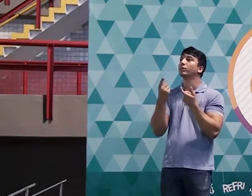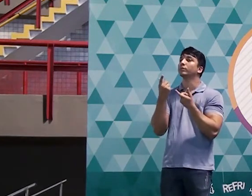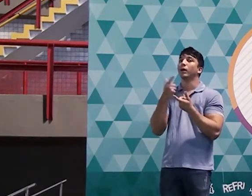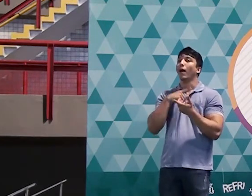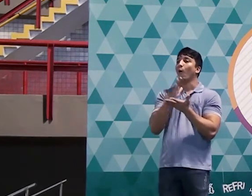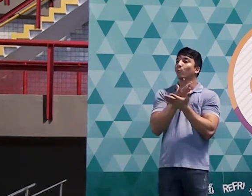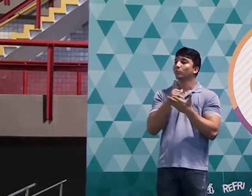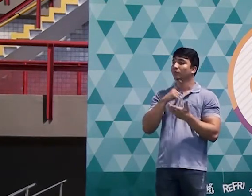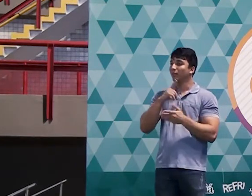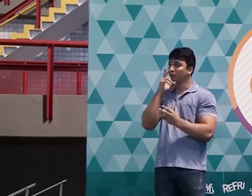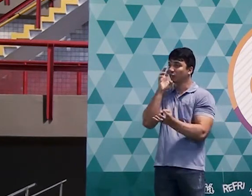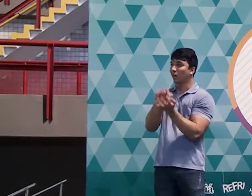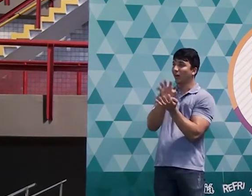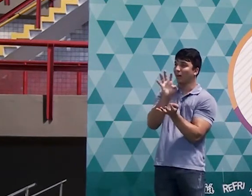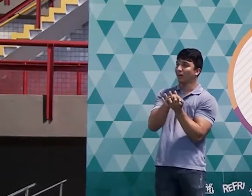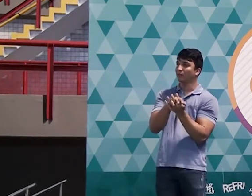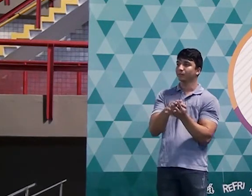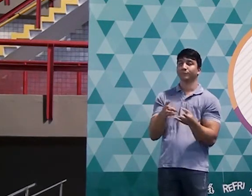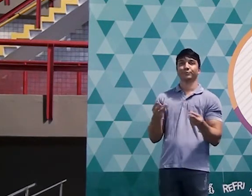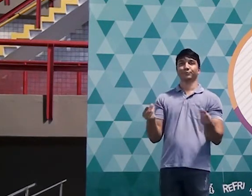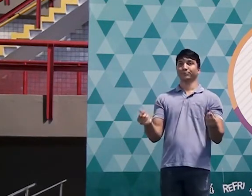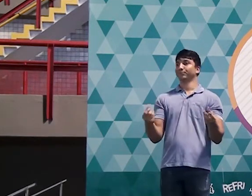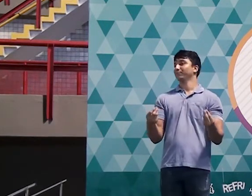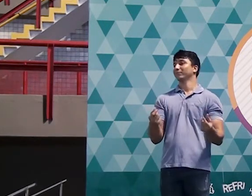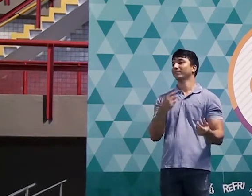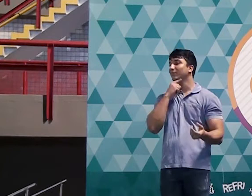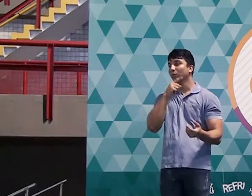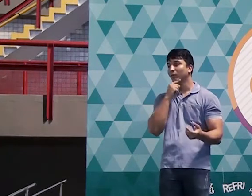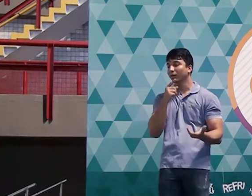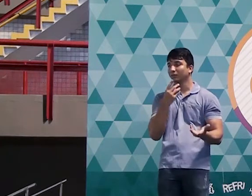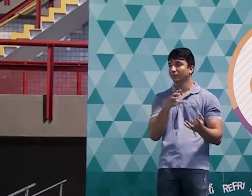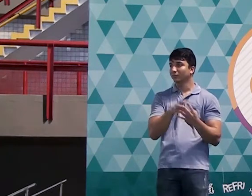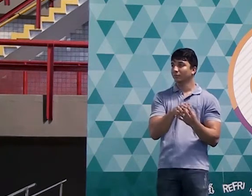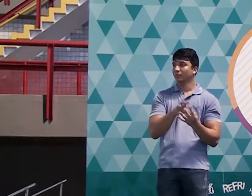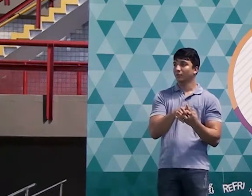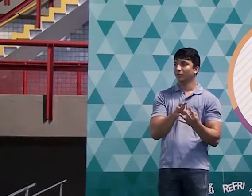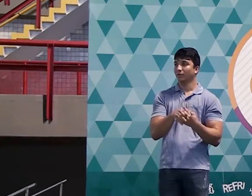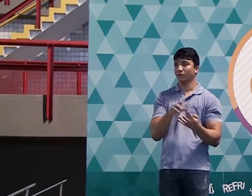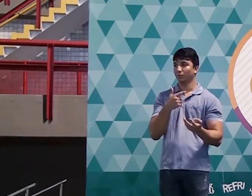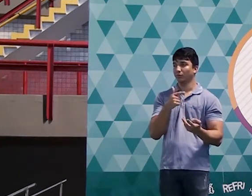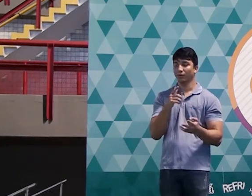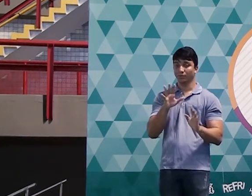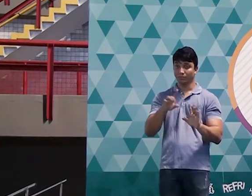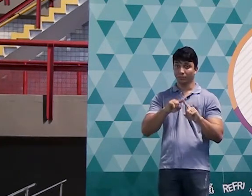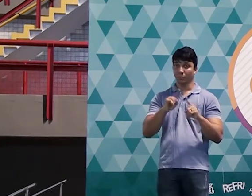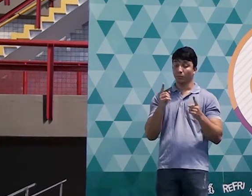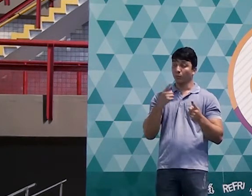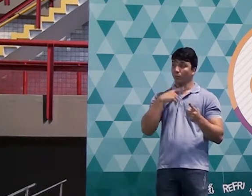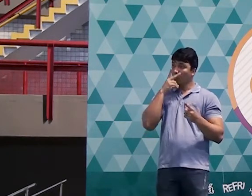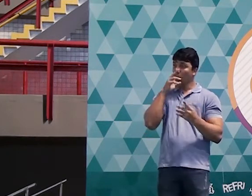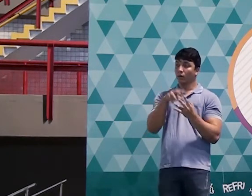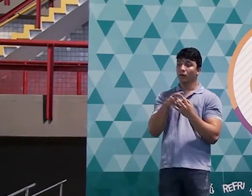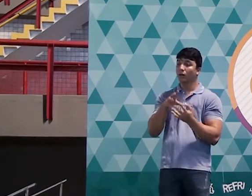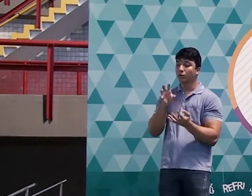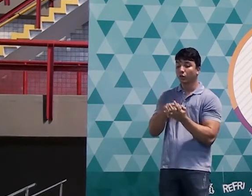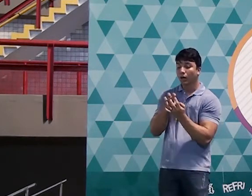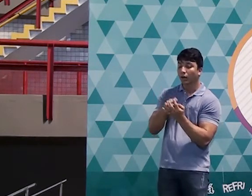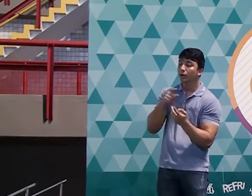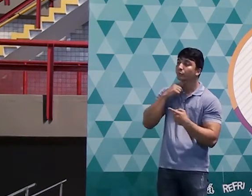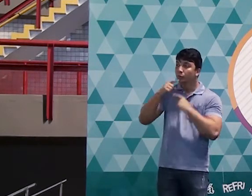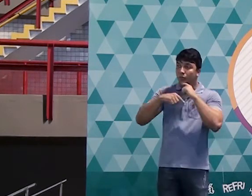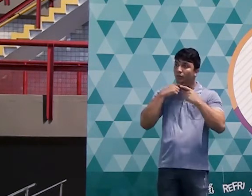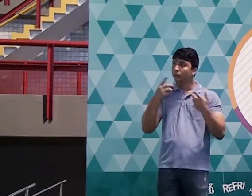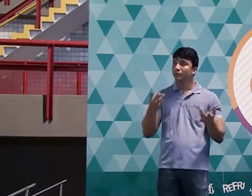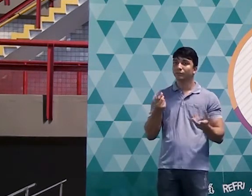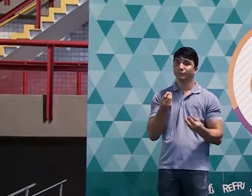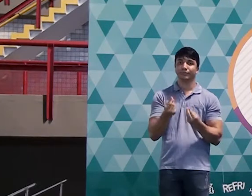jacaré na Europa? Sem ser em região de pântano. Porque o jacaré não é um anfíbio, meu amigo. Onde é que tu vai